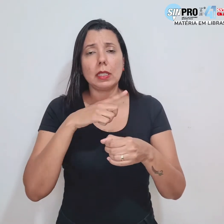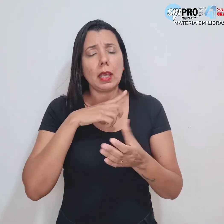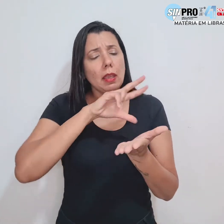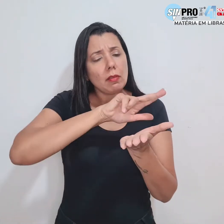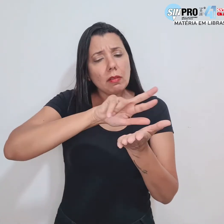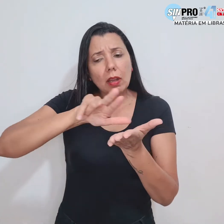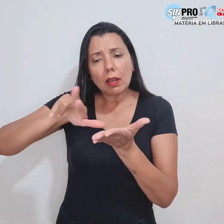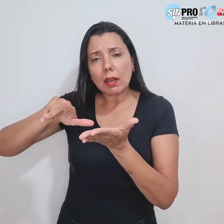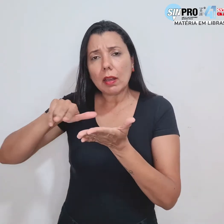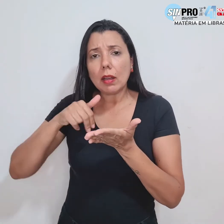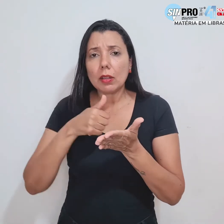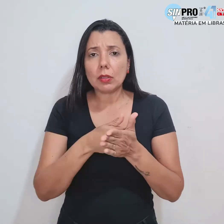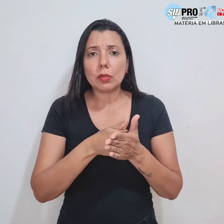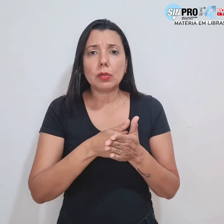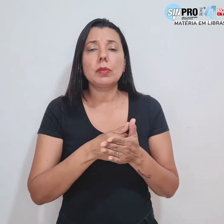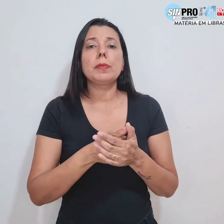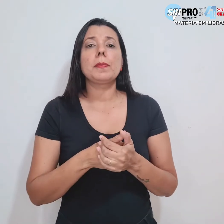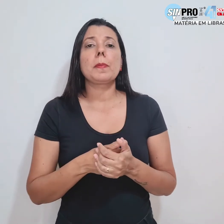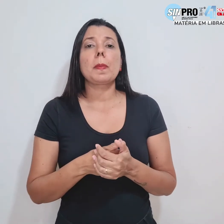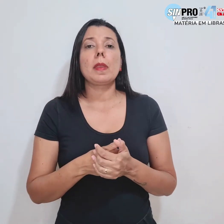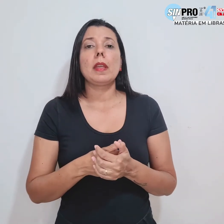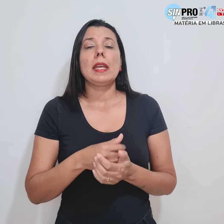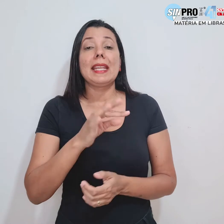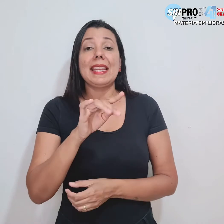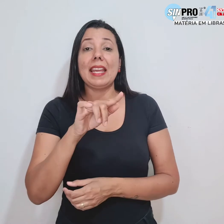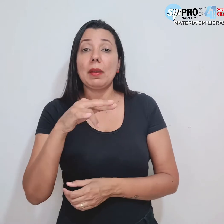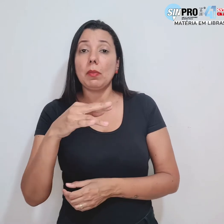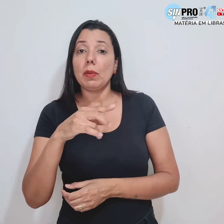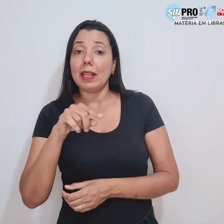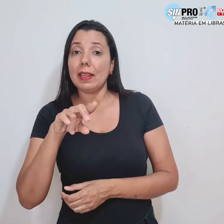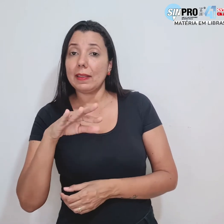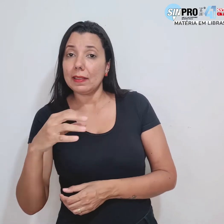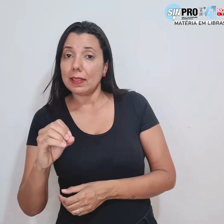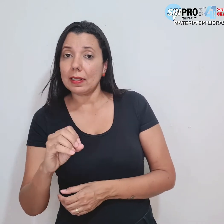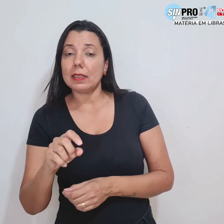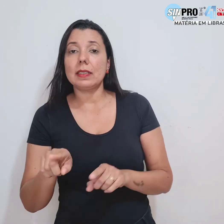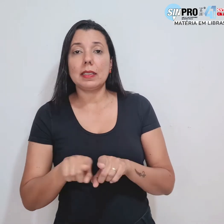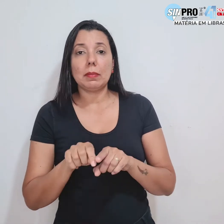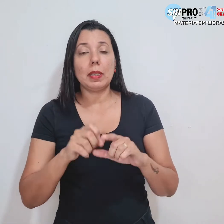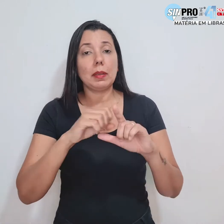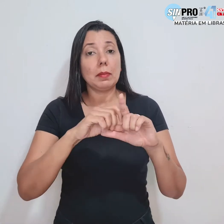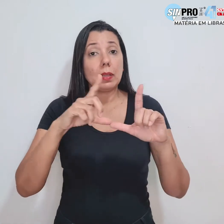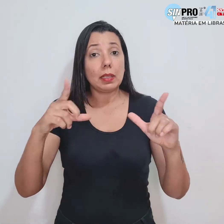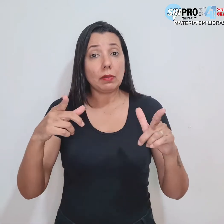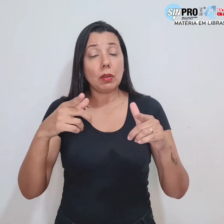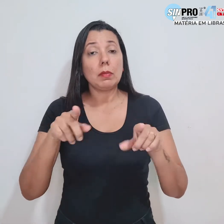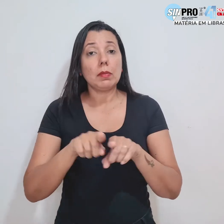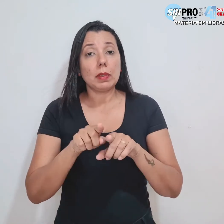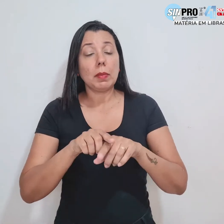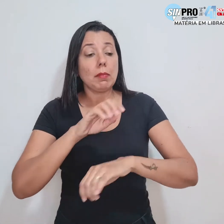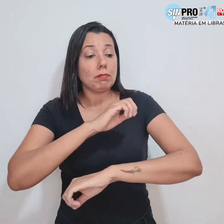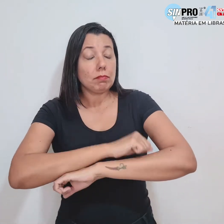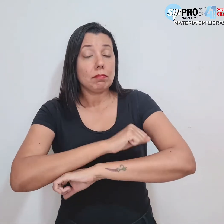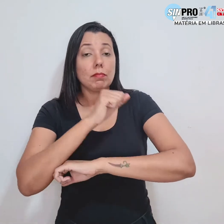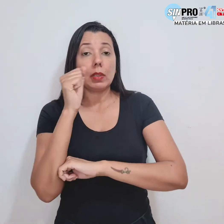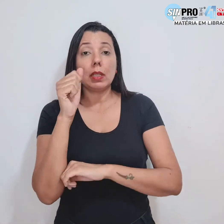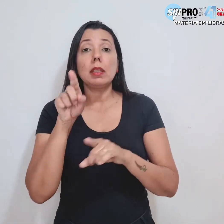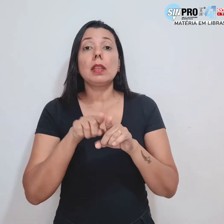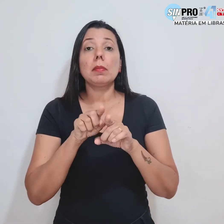Petrobras tem vários ativos, refinarias, termoelétricas, plataformas, campo de petróleo. Do jeito